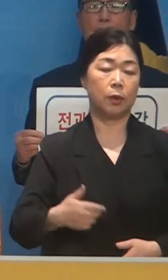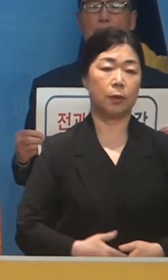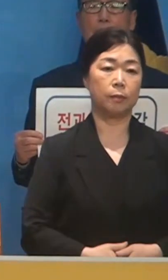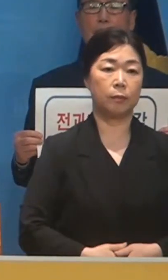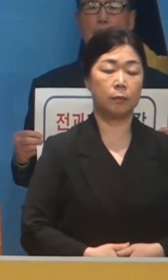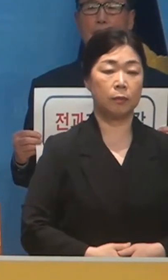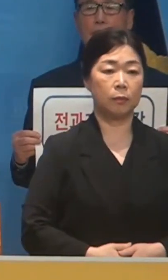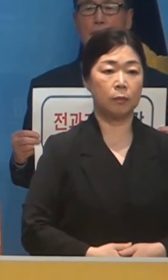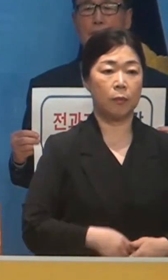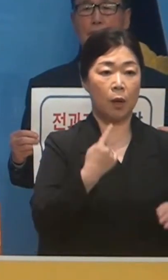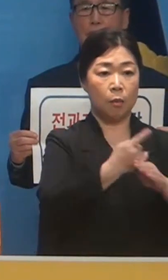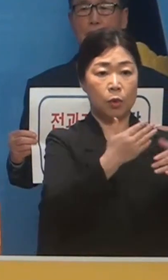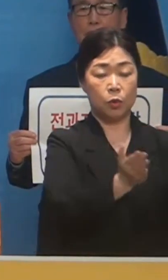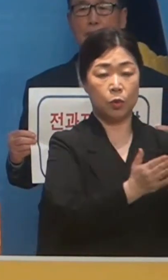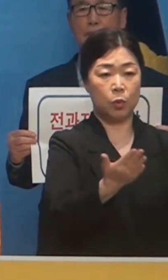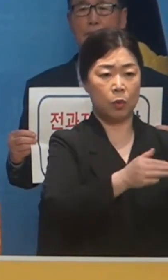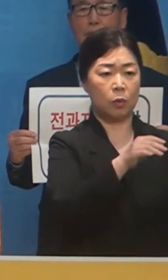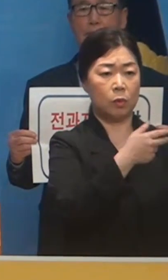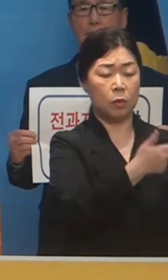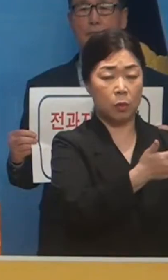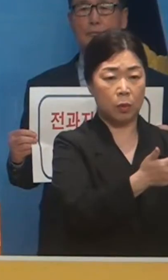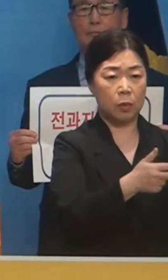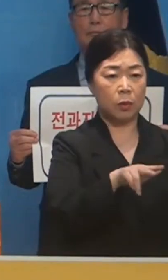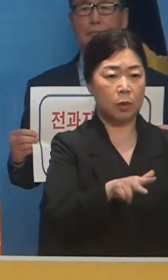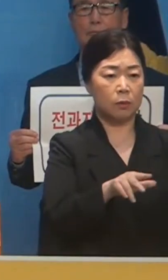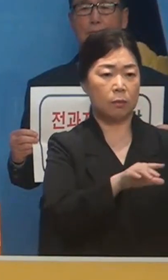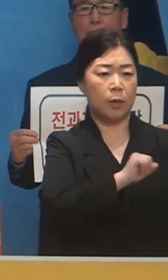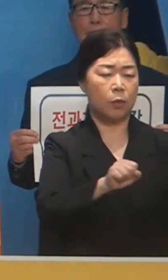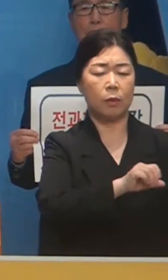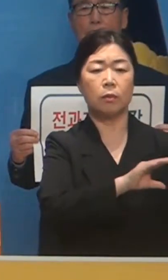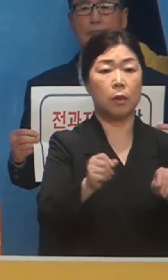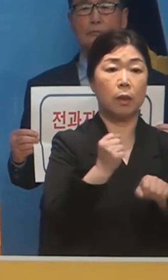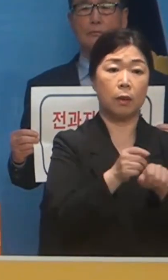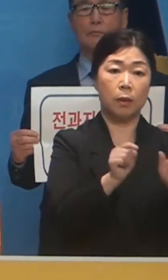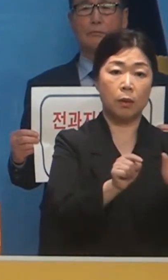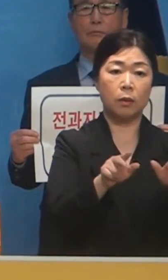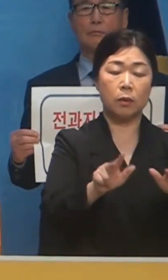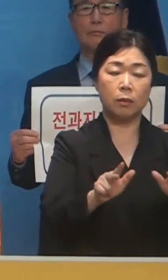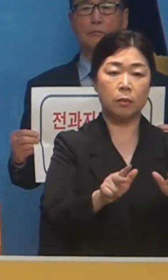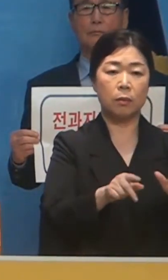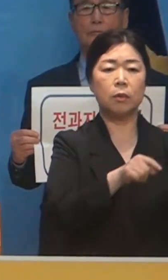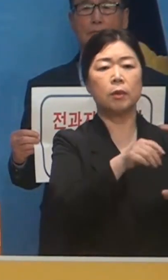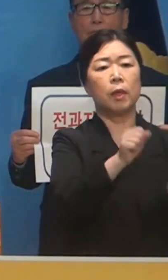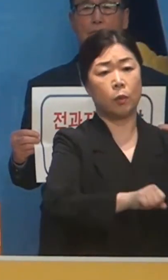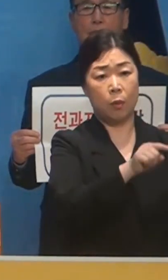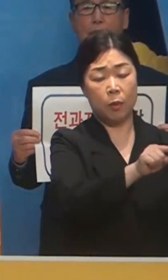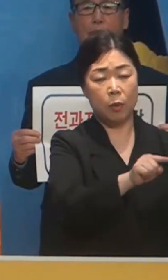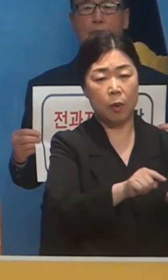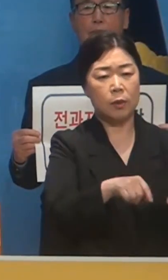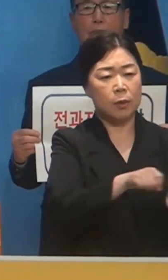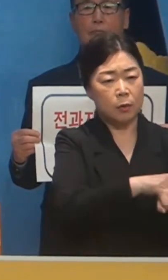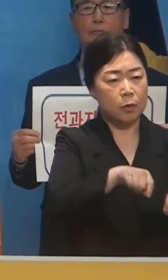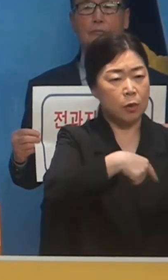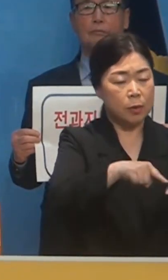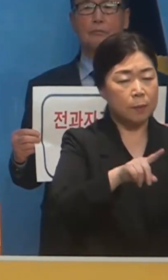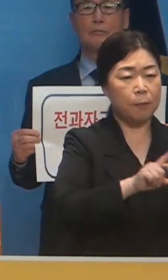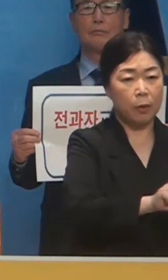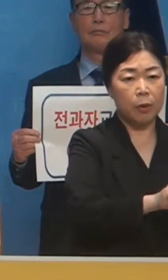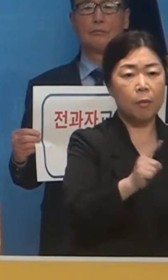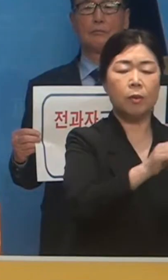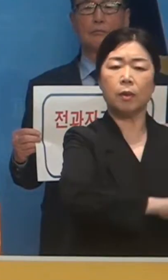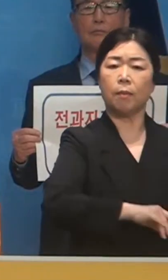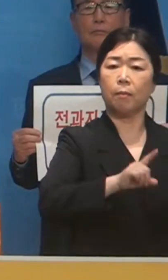민노총은 교육 현장 길들이기를 즉각 중단하라. 현재 대한민국 민노총은 특정 정치 사상,